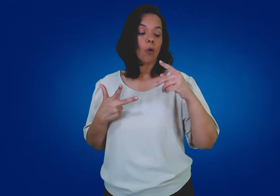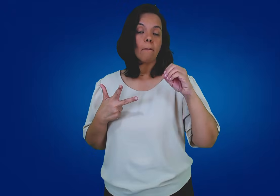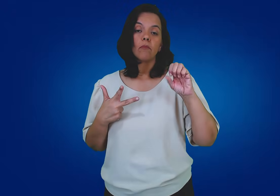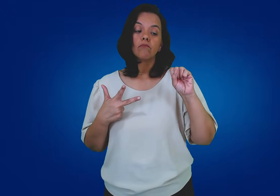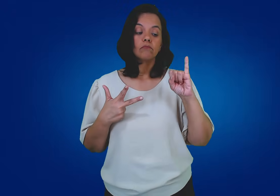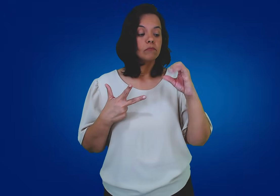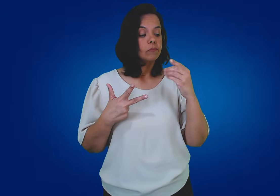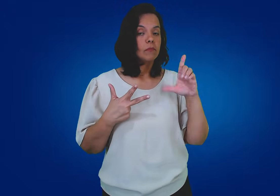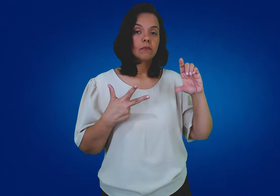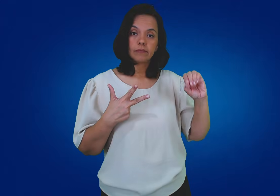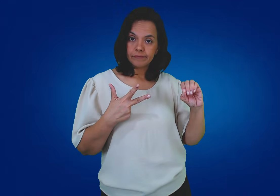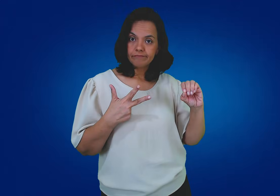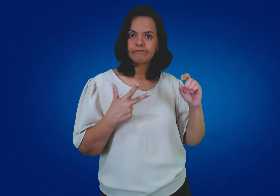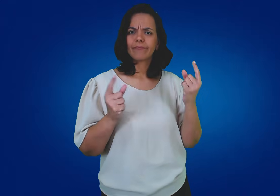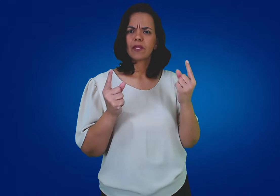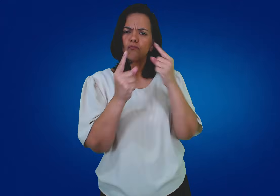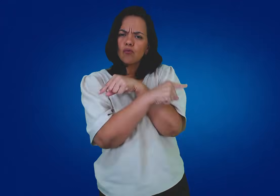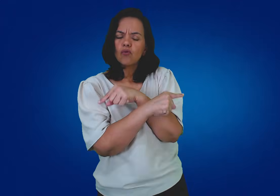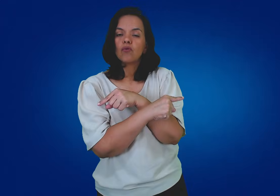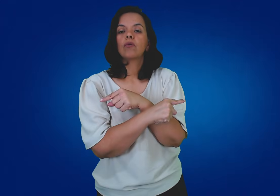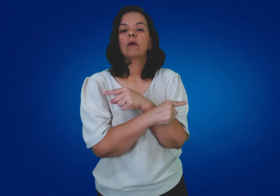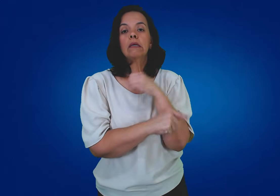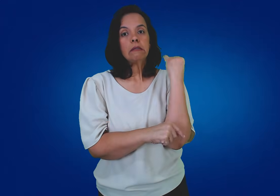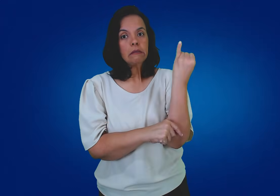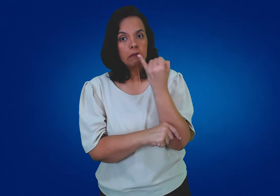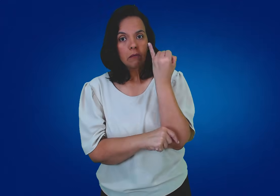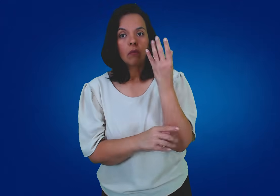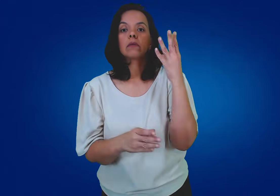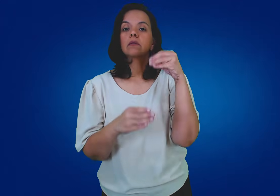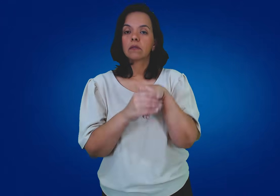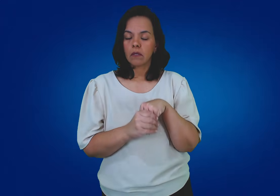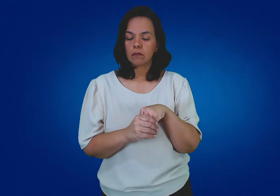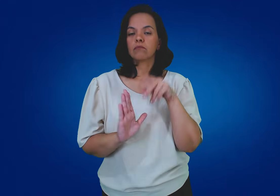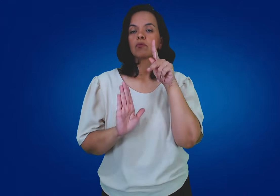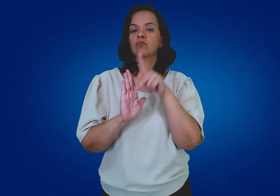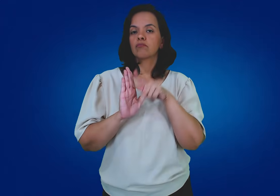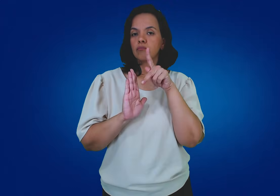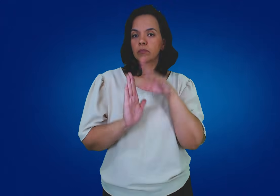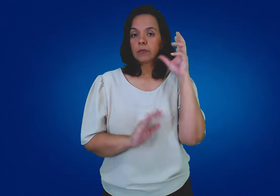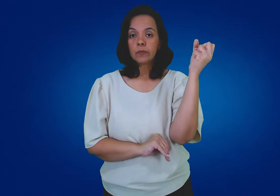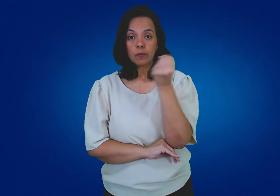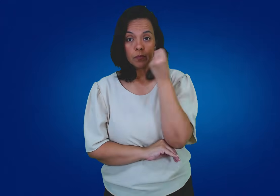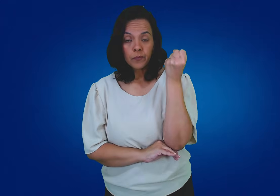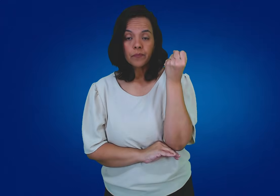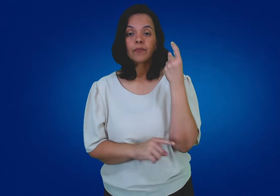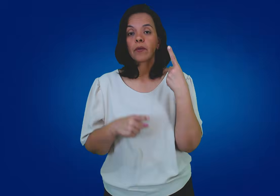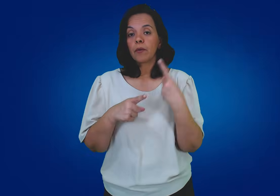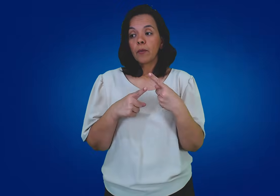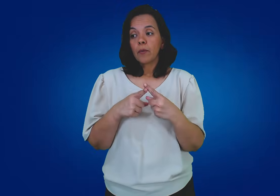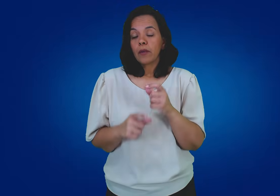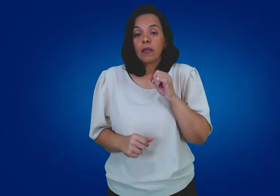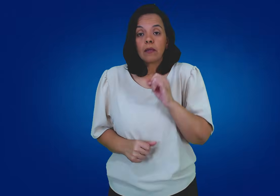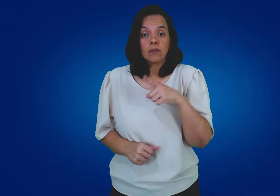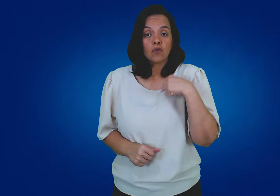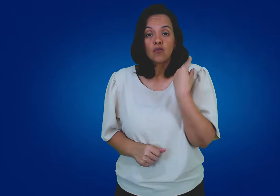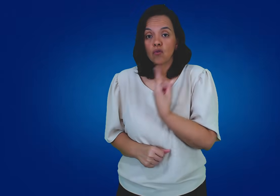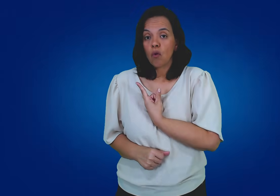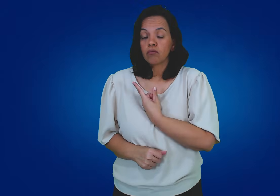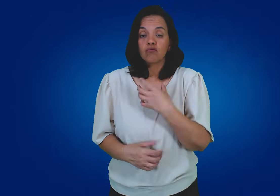Também aprendemos sobre essa palavra, oposição. Esse é o sinal. Tem ela dentro do plano de salvação. Nós